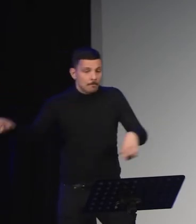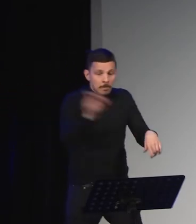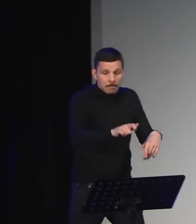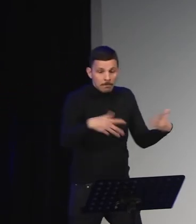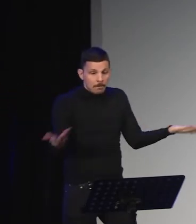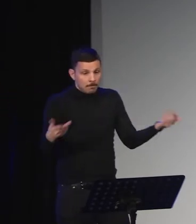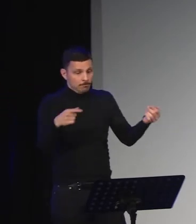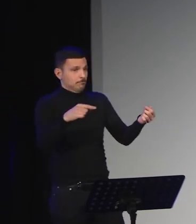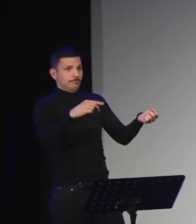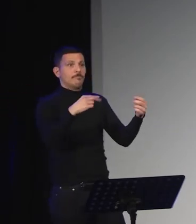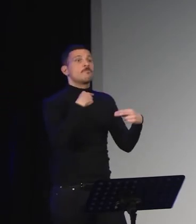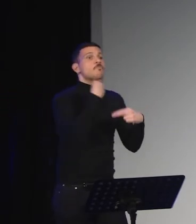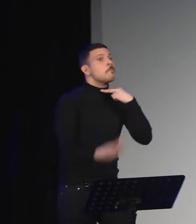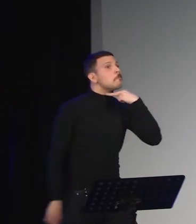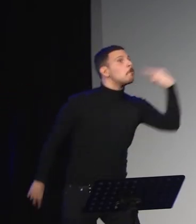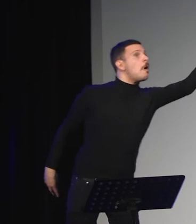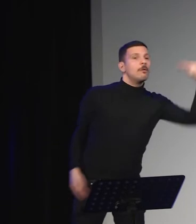nos yeux sont absorbés.